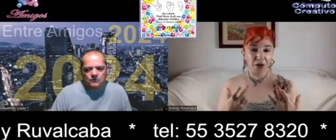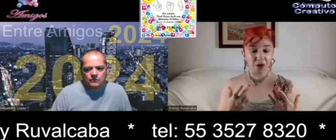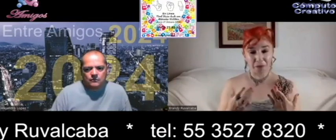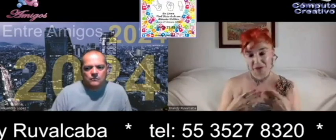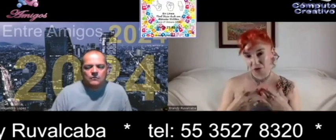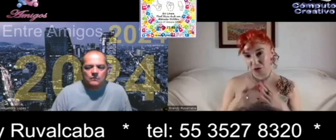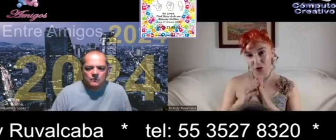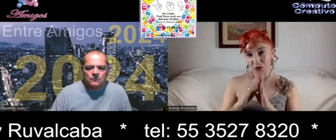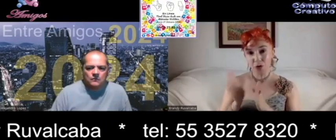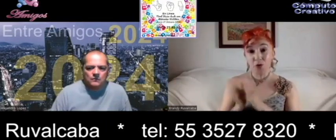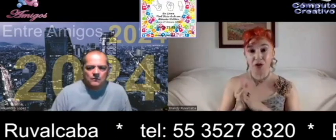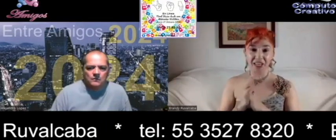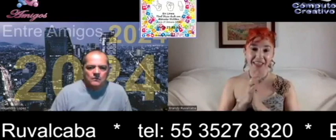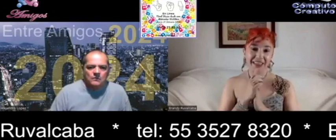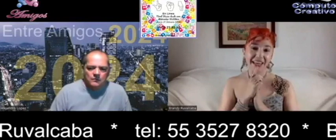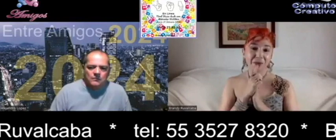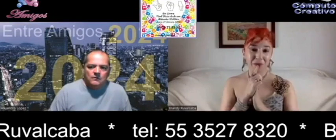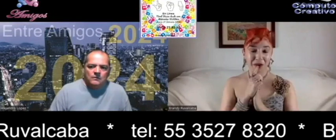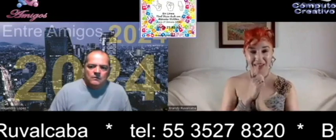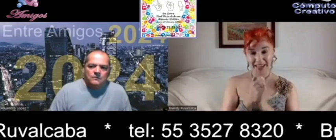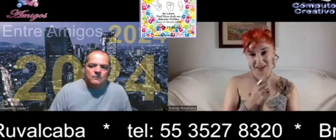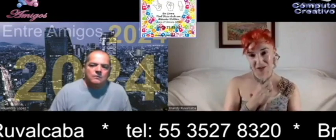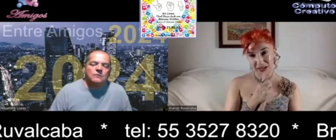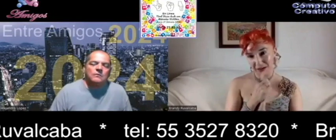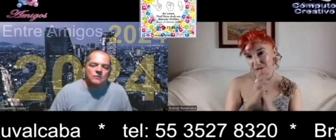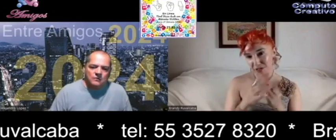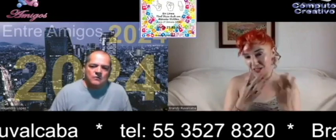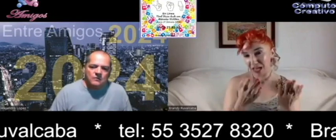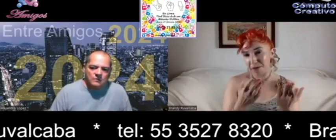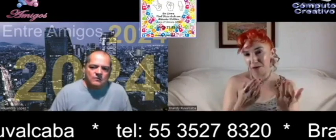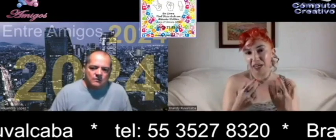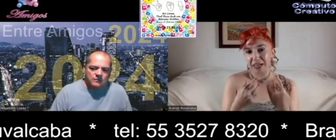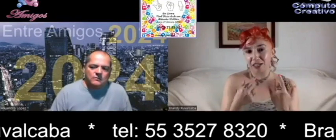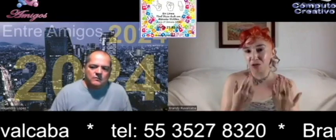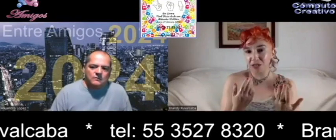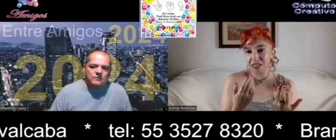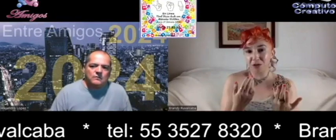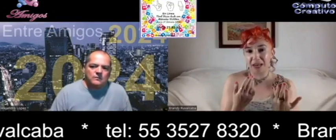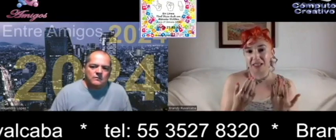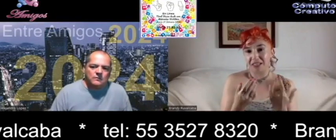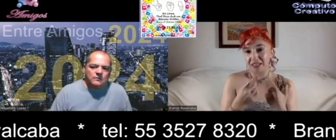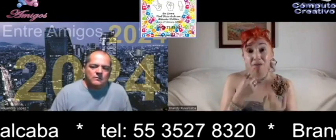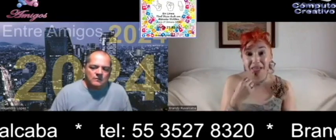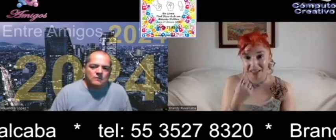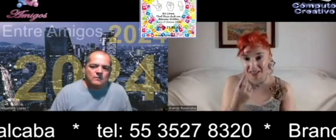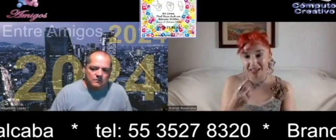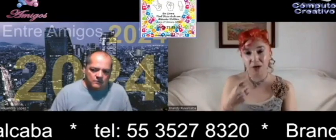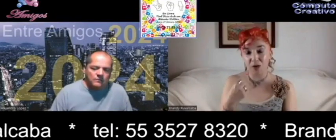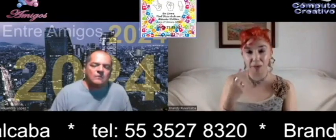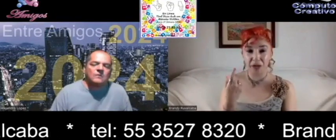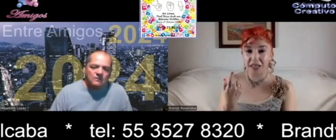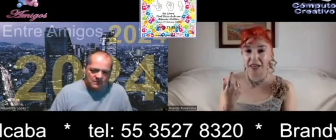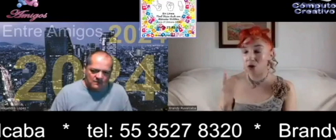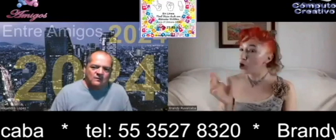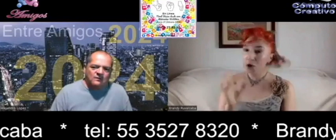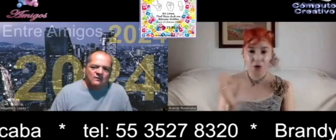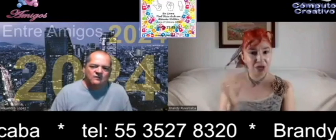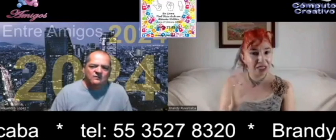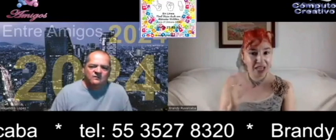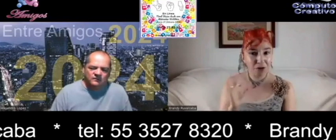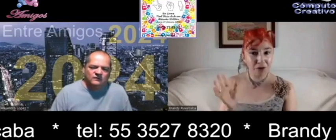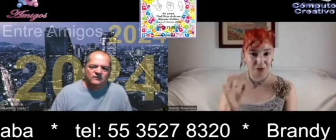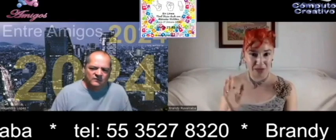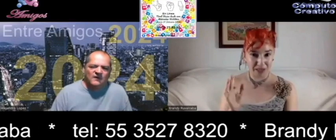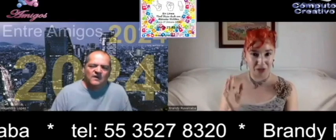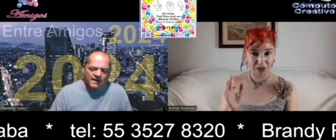todo mundo sordo u oyente puede leer los labios ni sabe, o sea, eso es igual, necesitas practicarlo y aprenderlo. No es